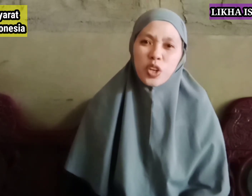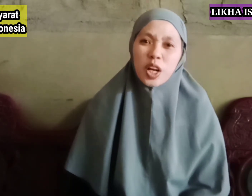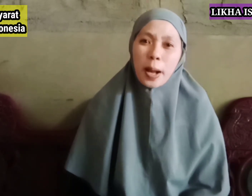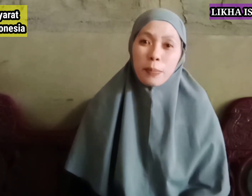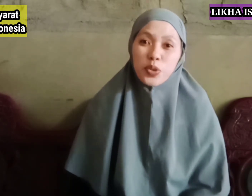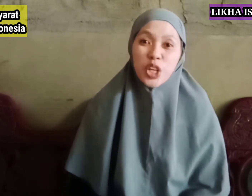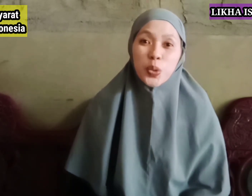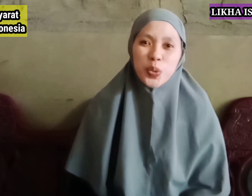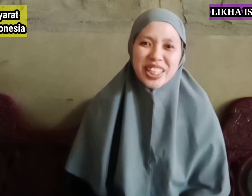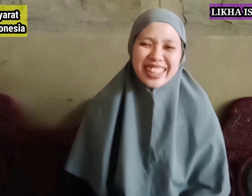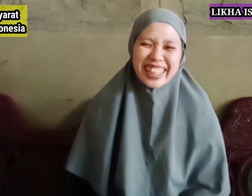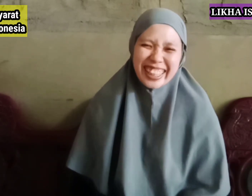nggak punya duit.